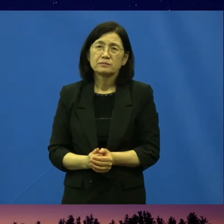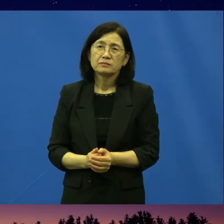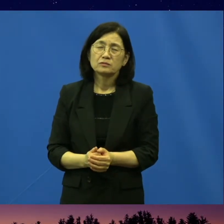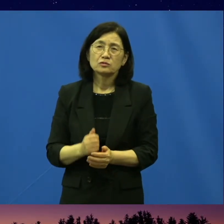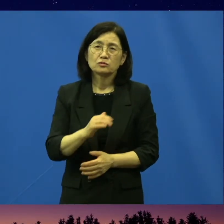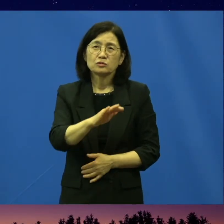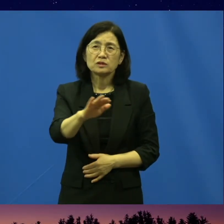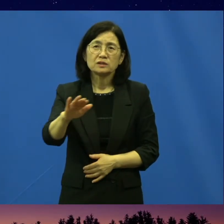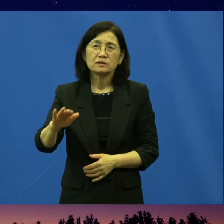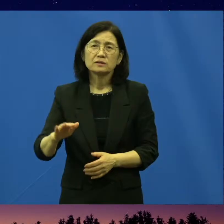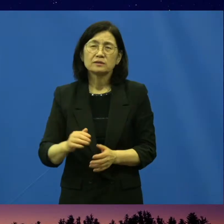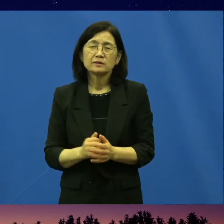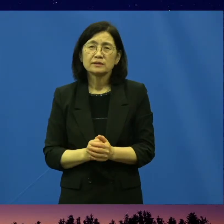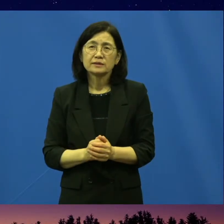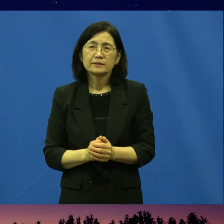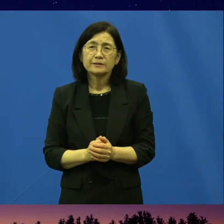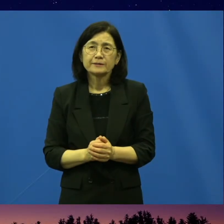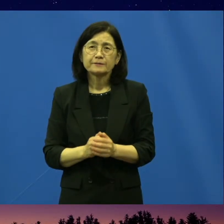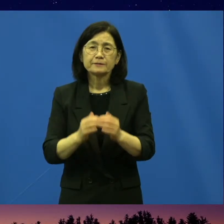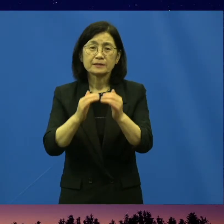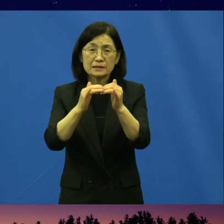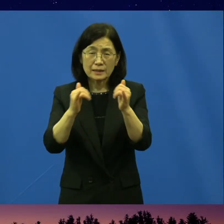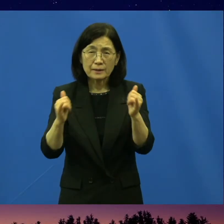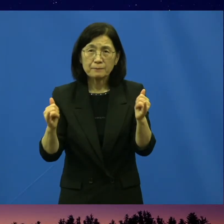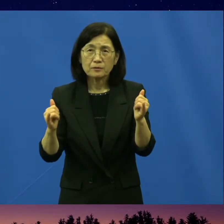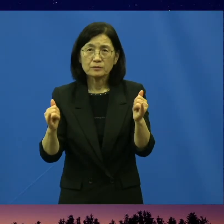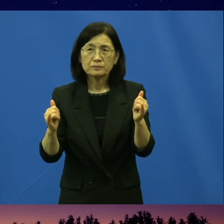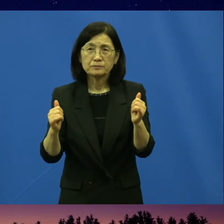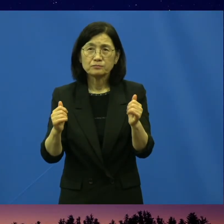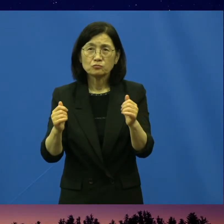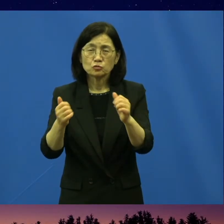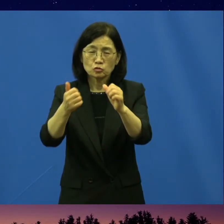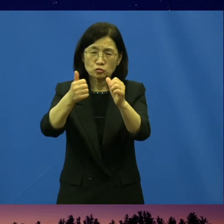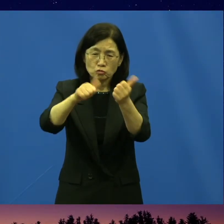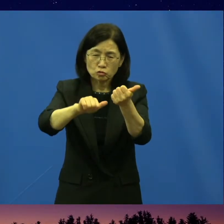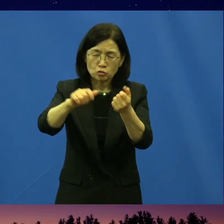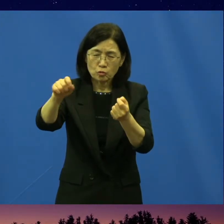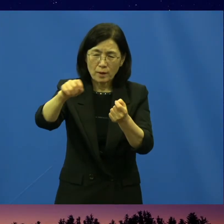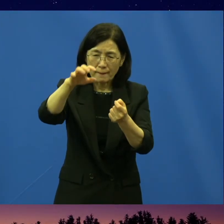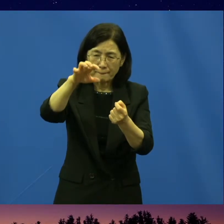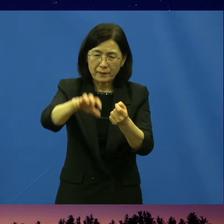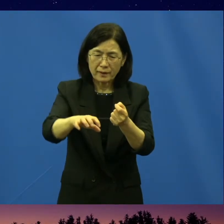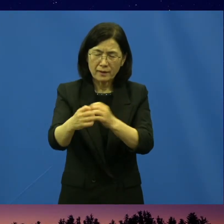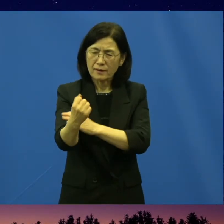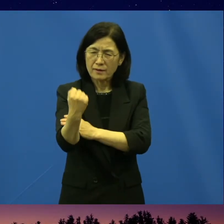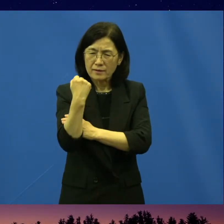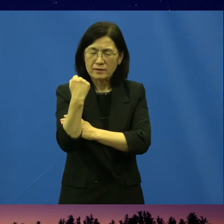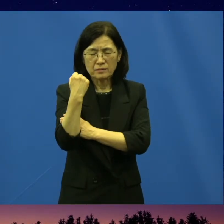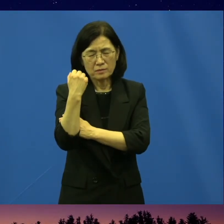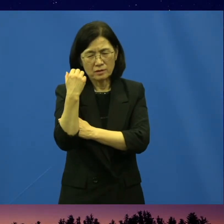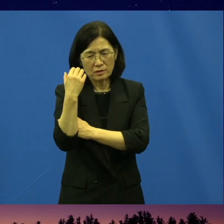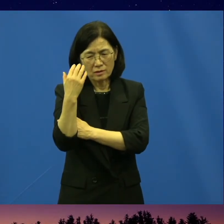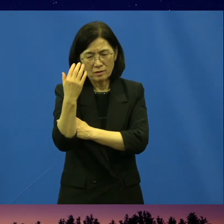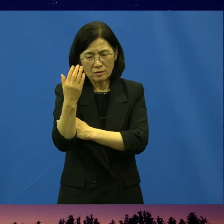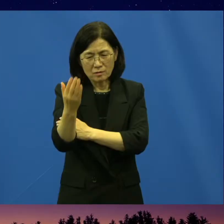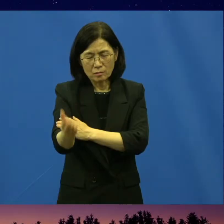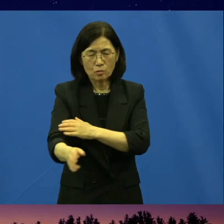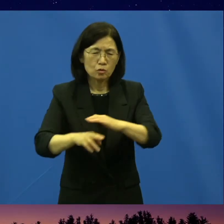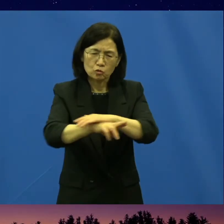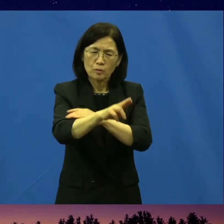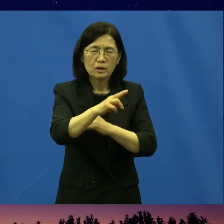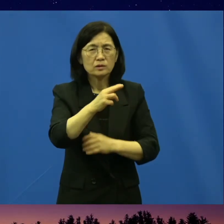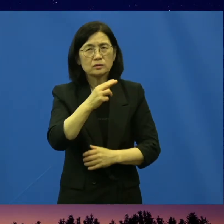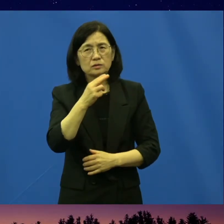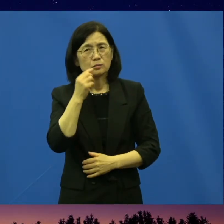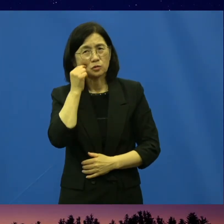그래서 우리는 인간은 그런 이 죽음 앞에 무력하고 그 저항에서 빠져나올 수 없죠. 그래서 악몽과